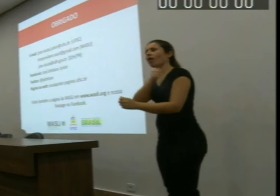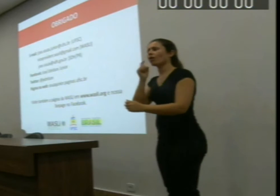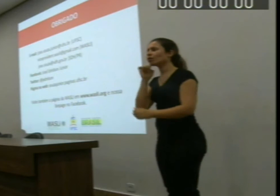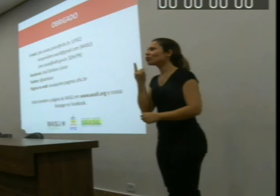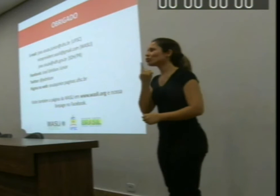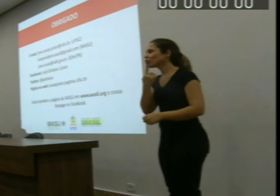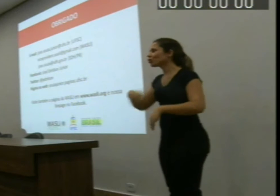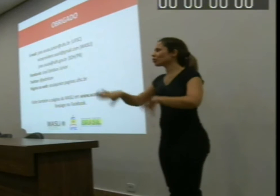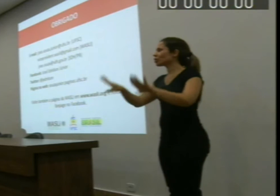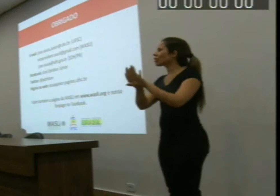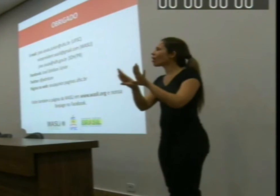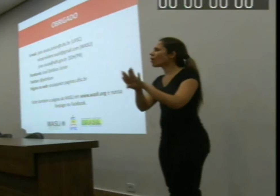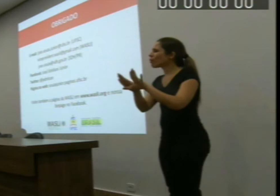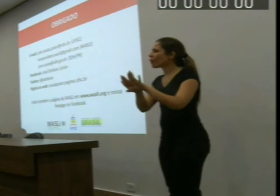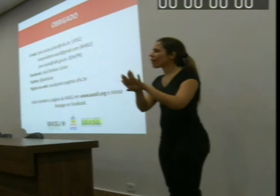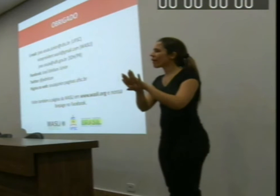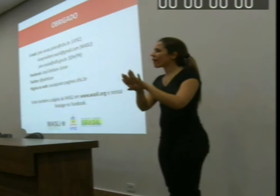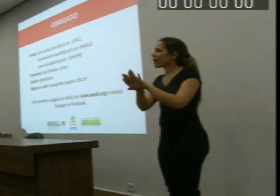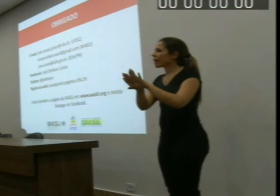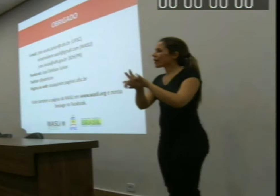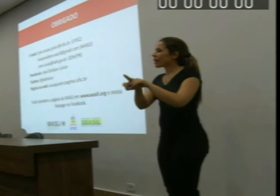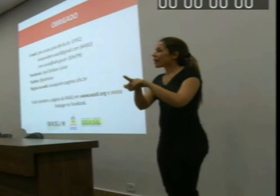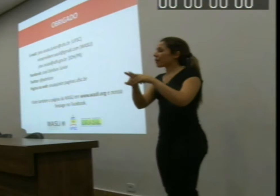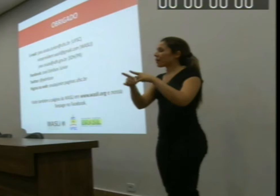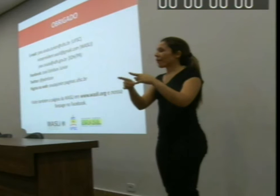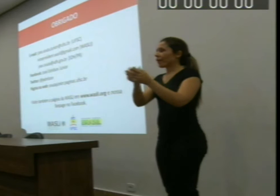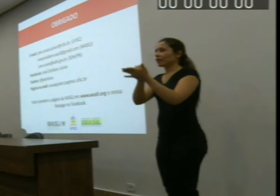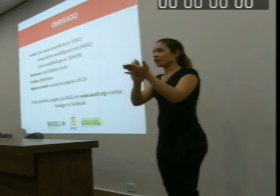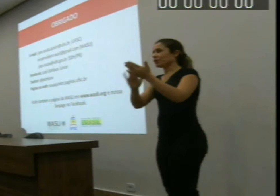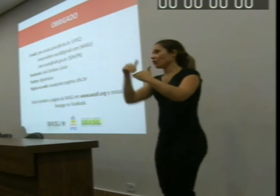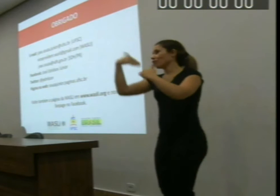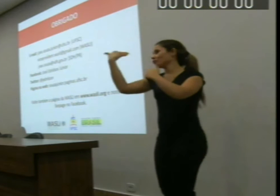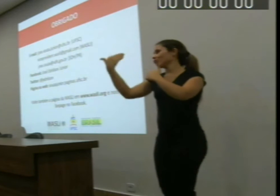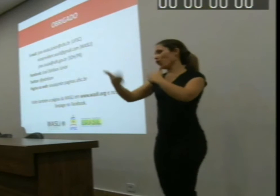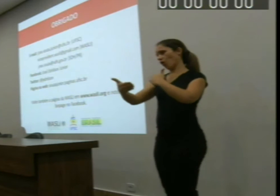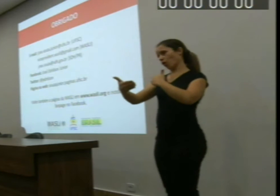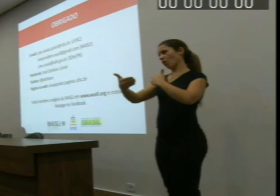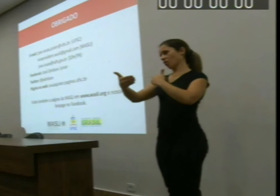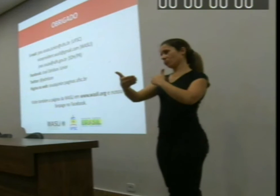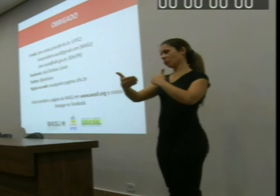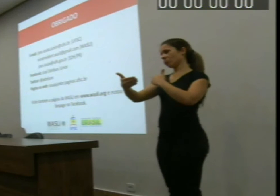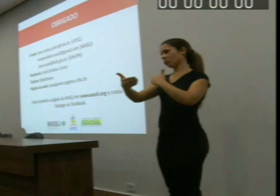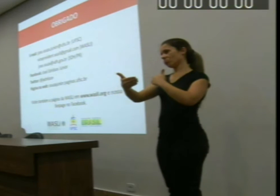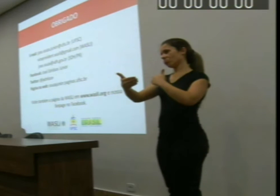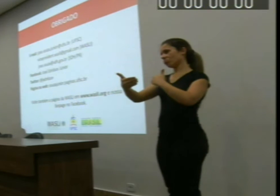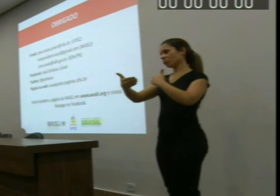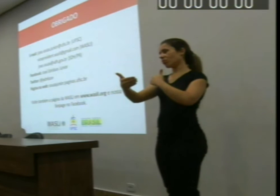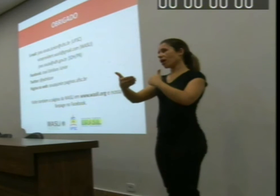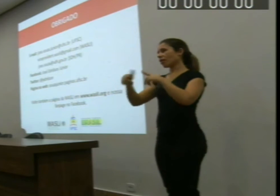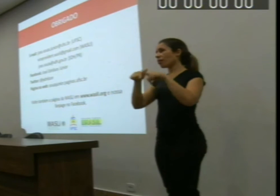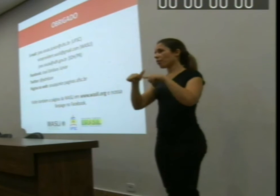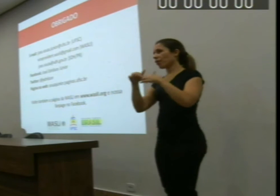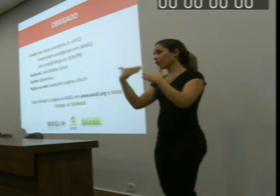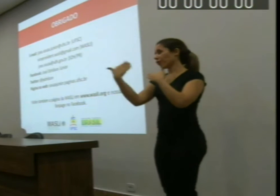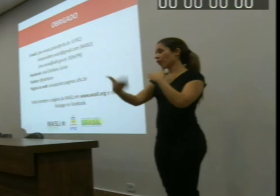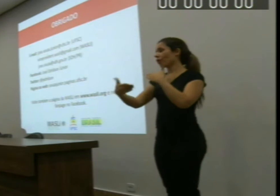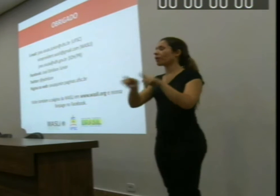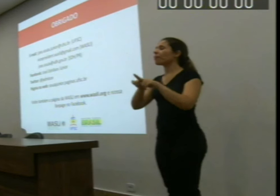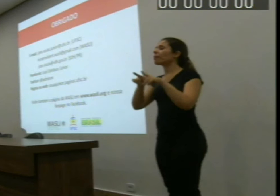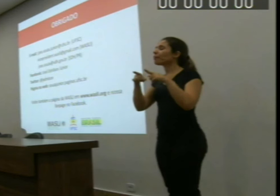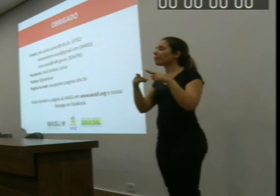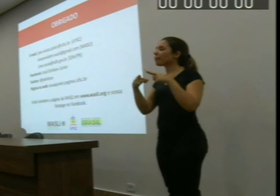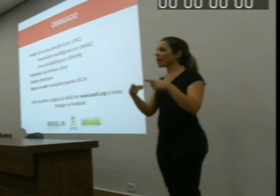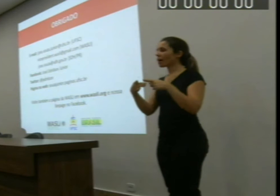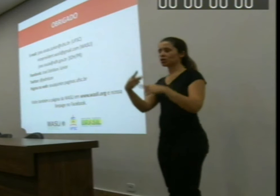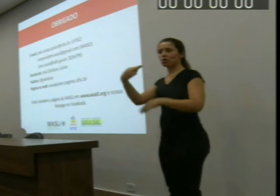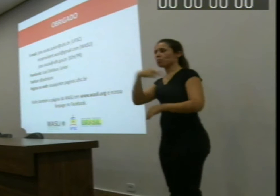atividades que seriam fora do do do do do do padrão do que é o intérprete educacional mas você